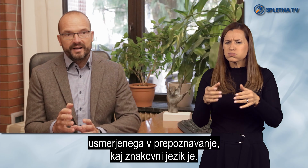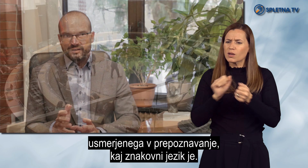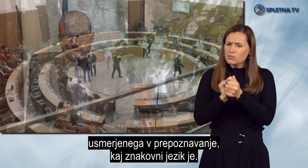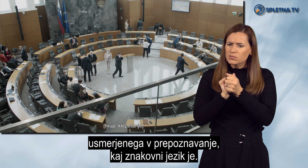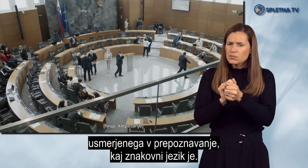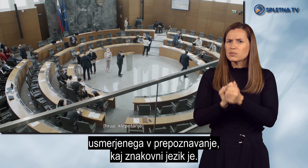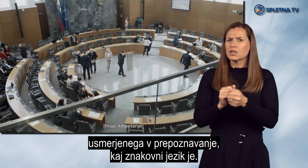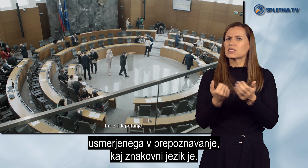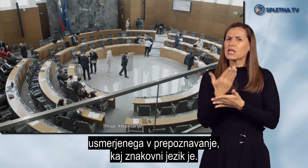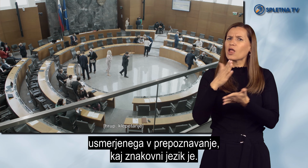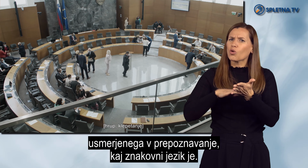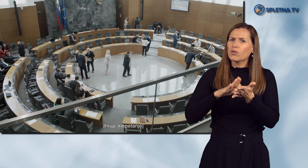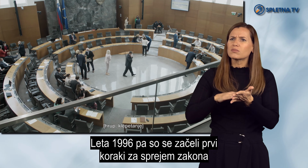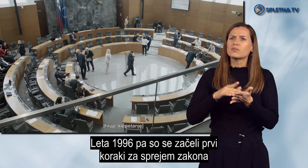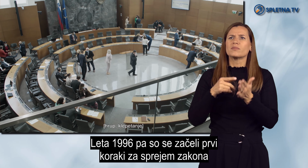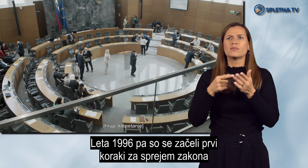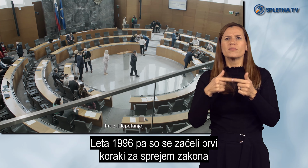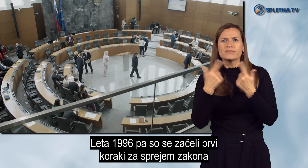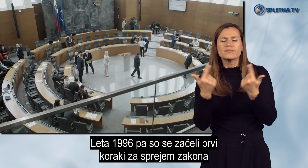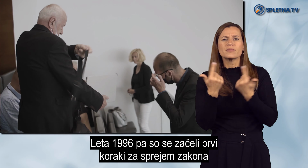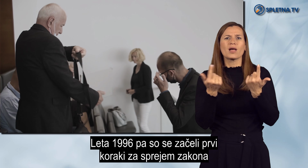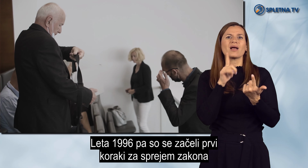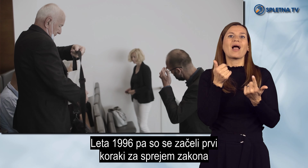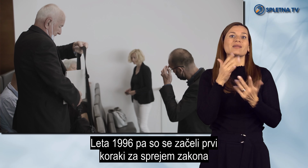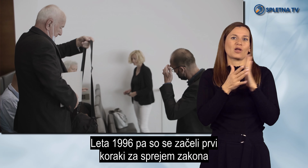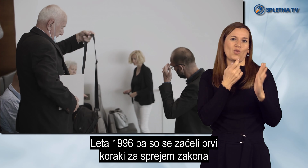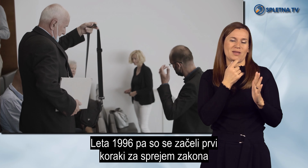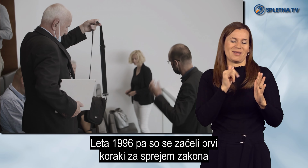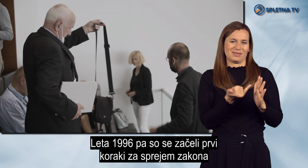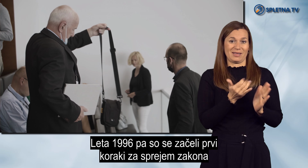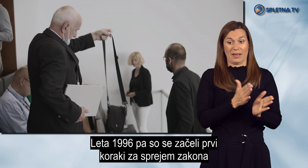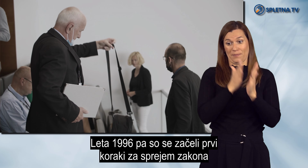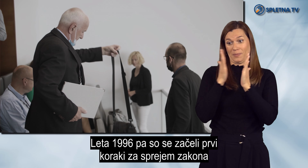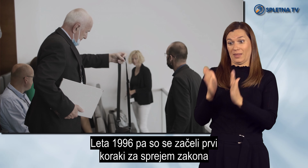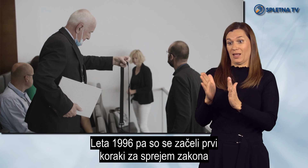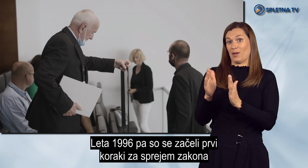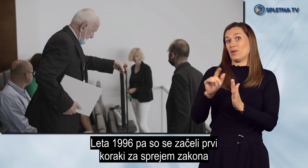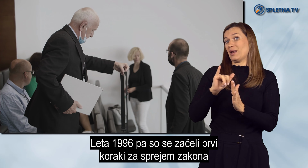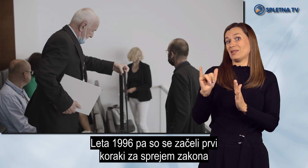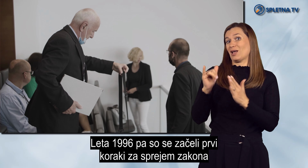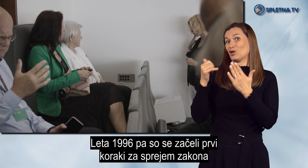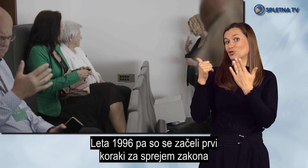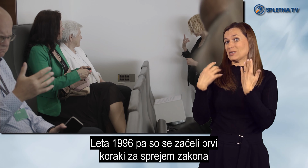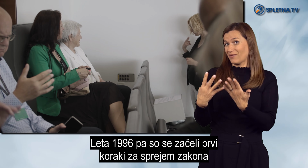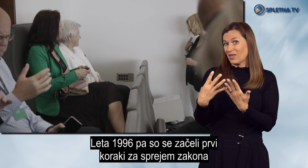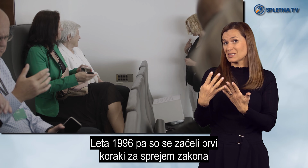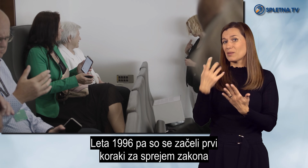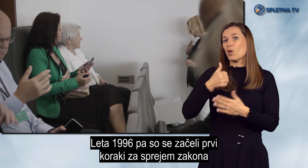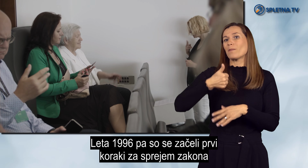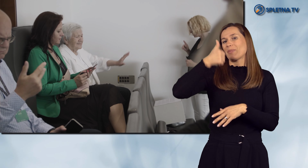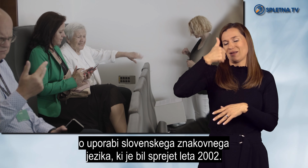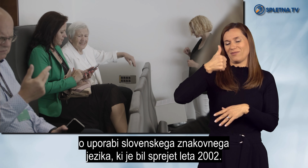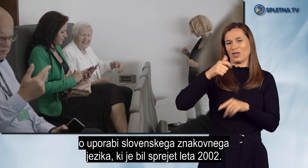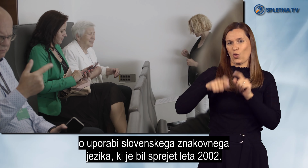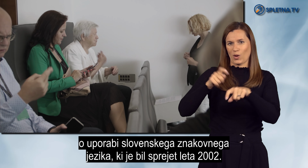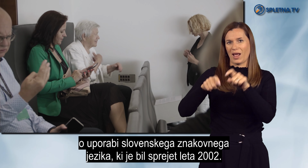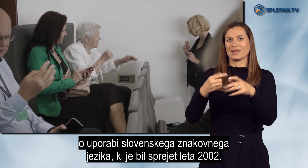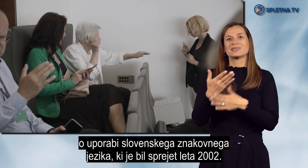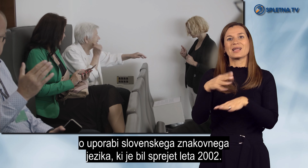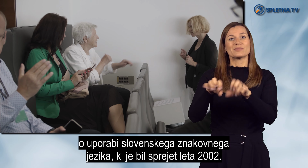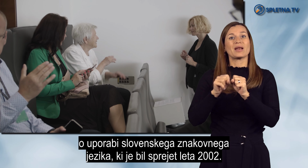prepoznavanje, kaj znakovni jezik je. Leta 1996 pa so se začeli prvi koraki za sprejem zakona o uporabi